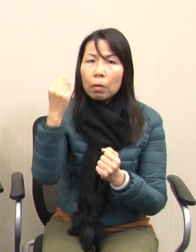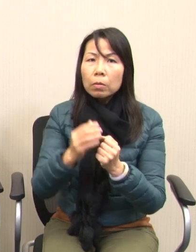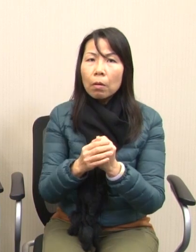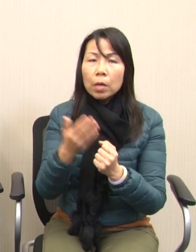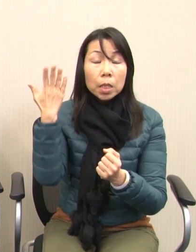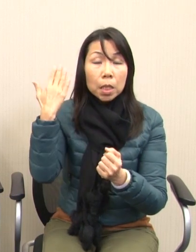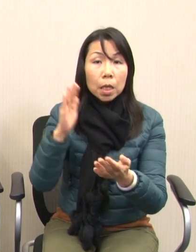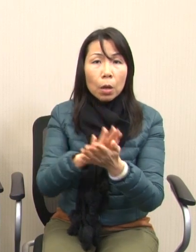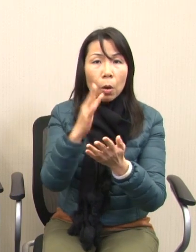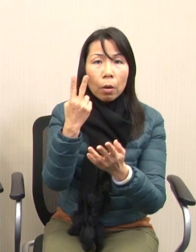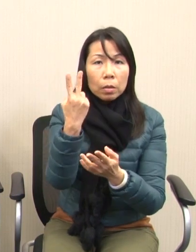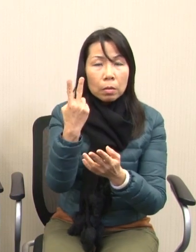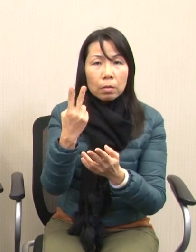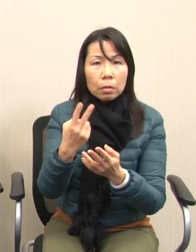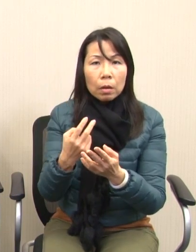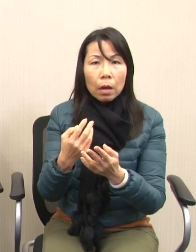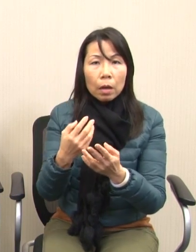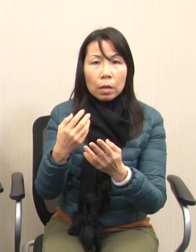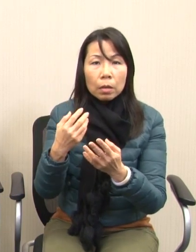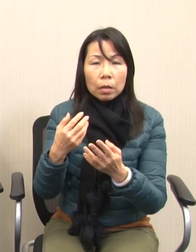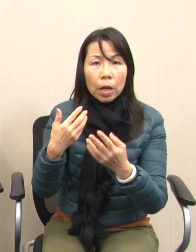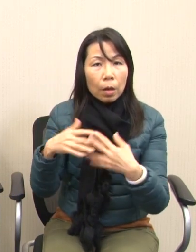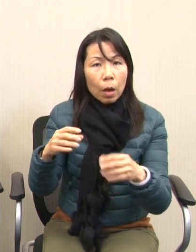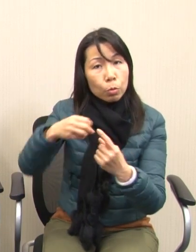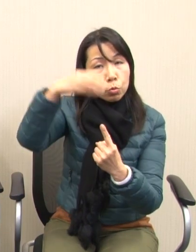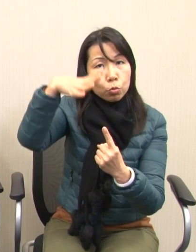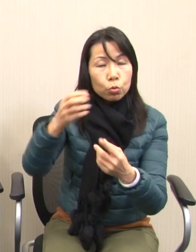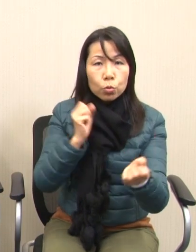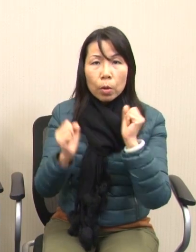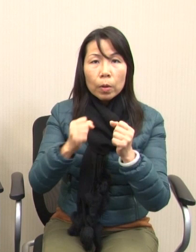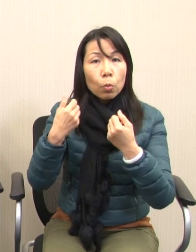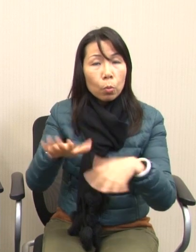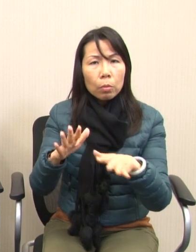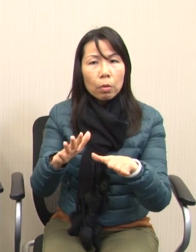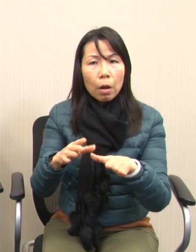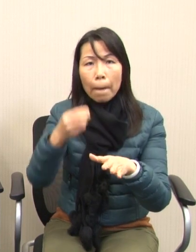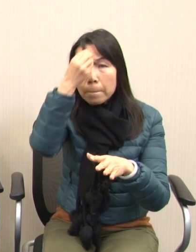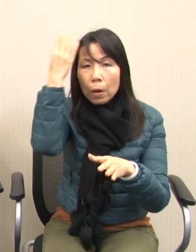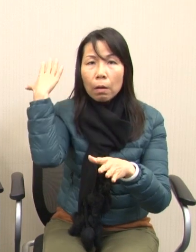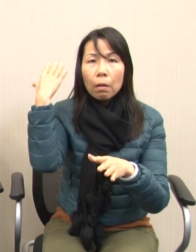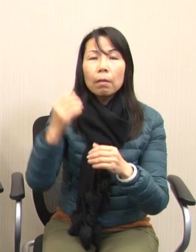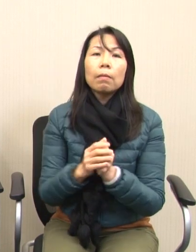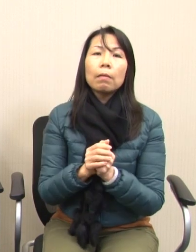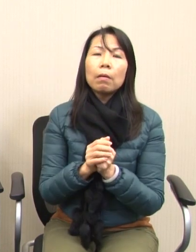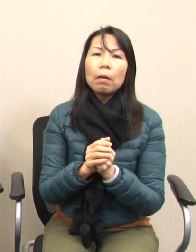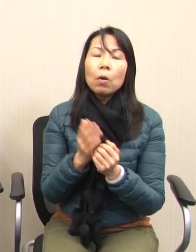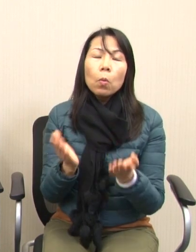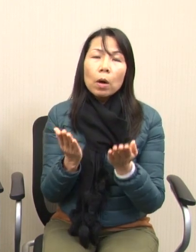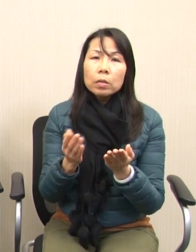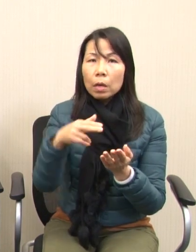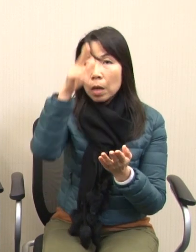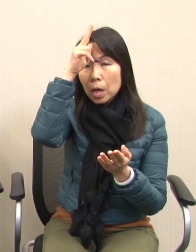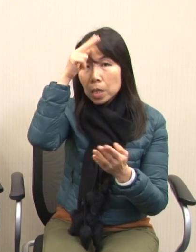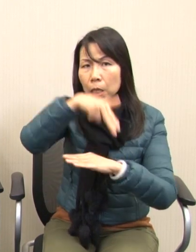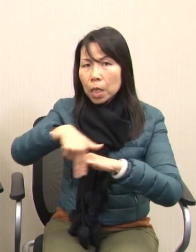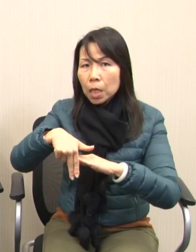兩年多前雨傘運動我們要爭取些什麼呢？是不是已經覺得因為這個政治現實，因